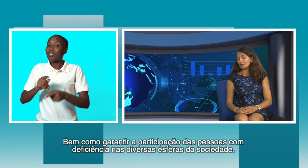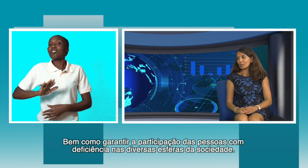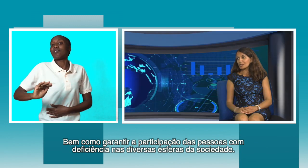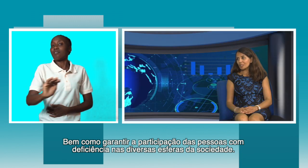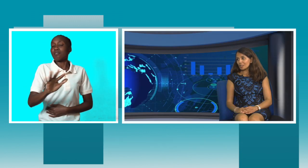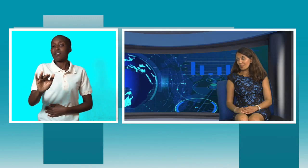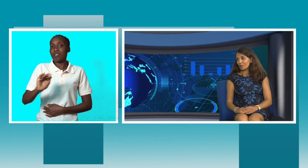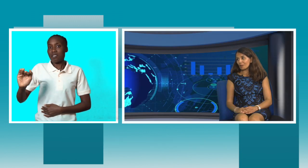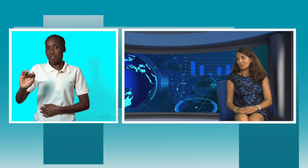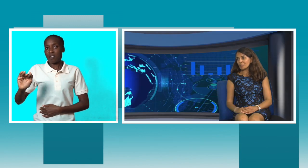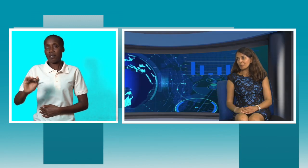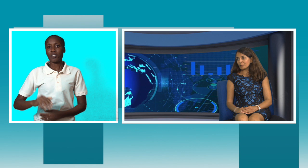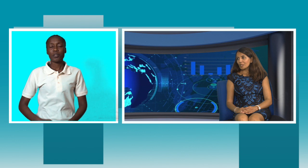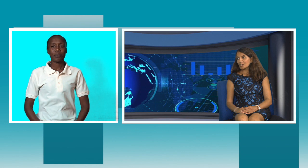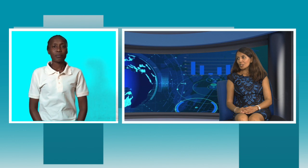da sociedade.